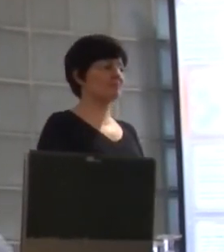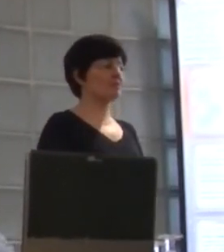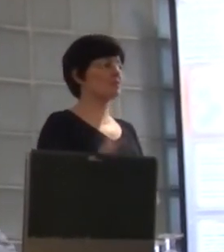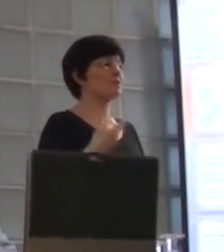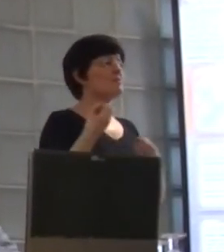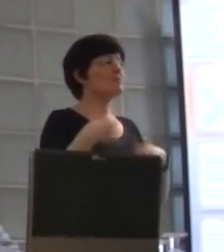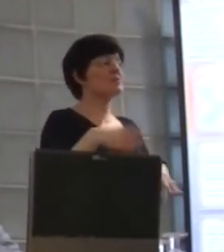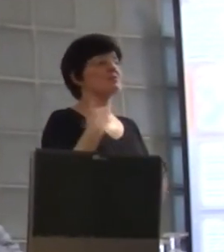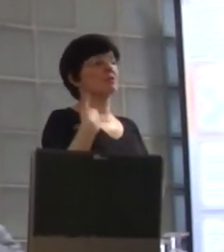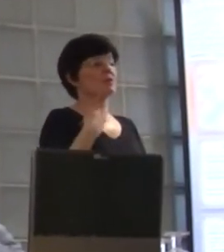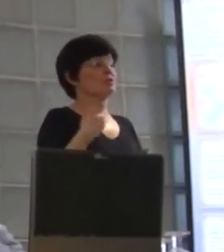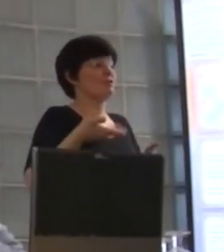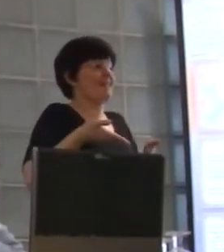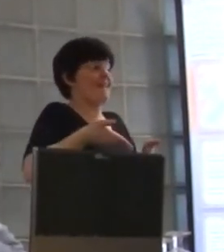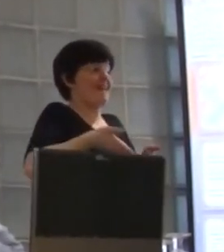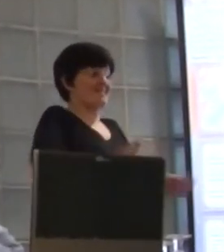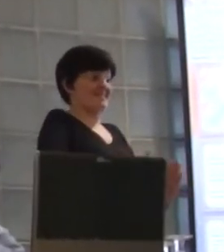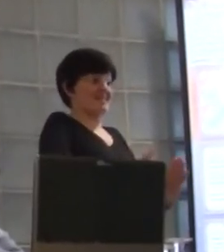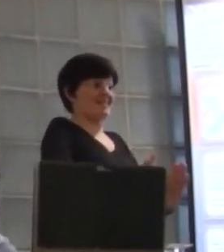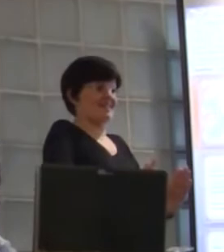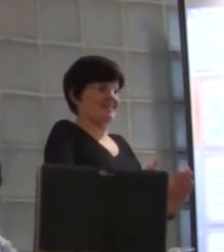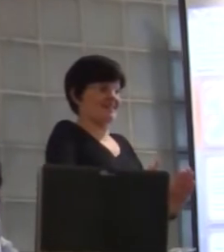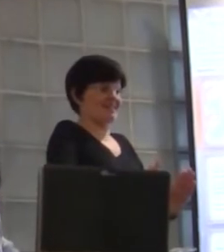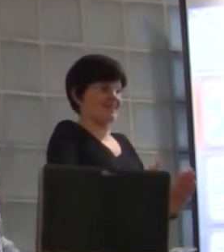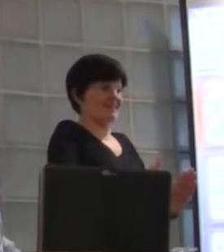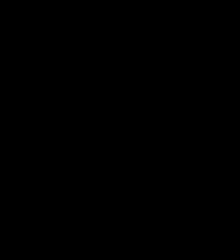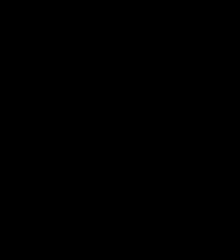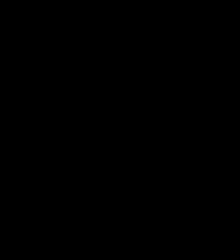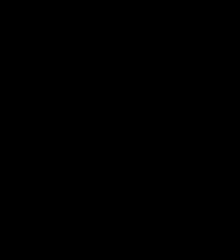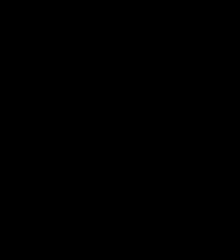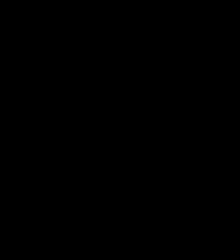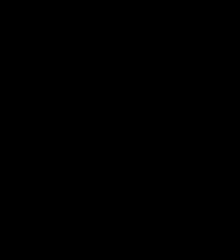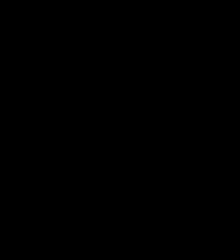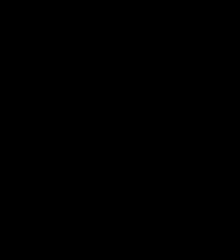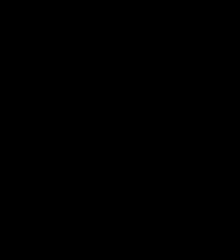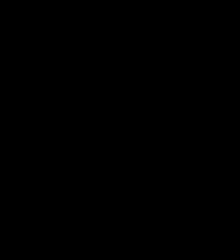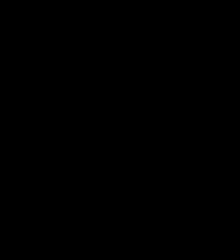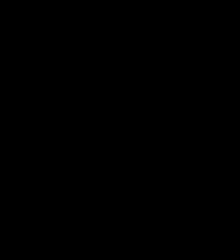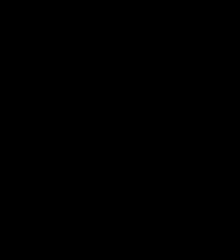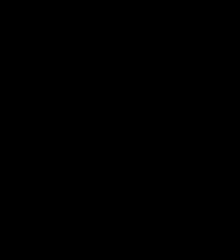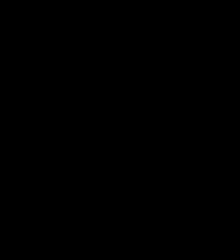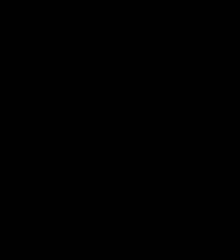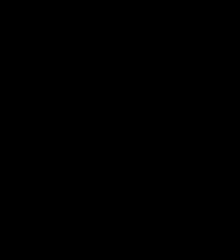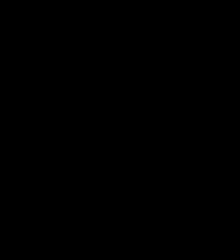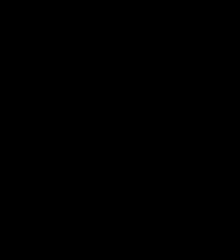con mi nacimiento. Nací dado vuelta.